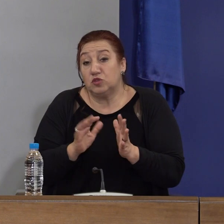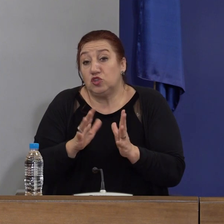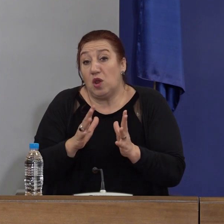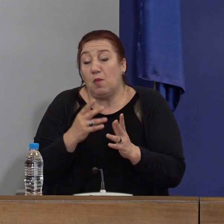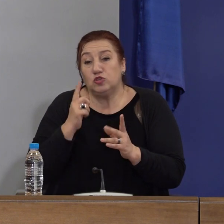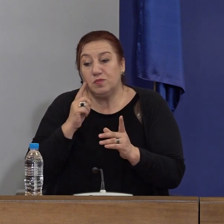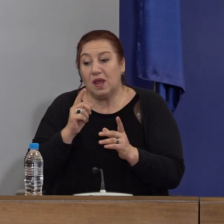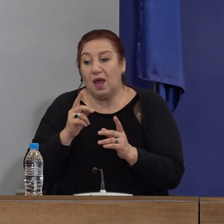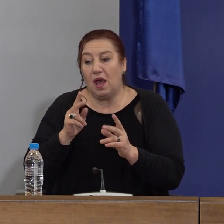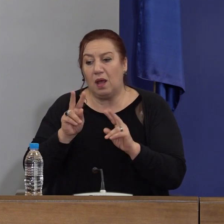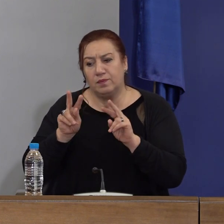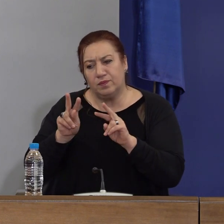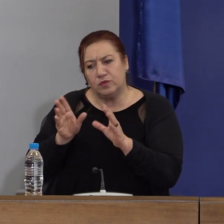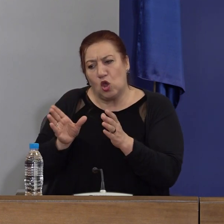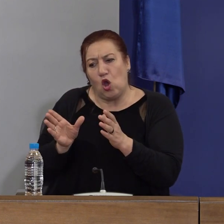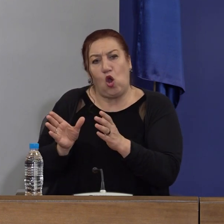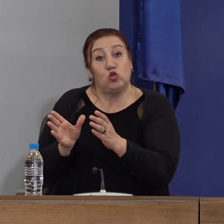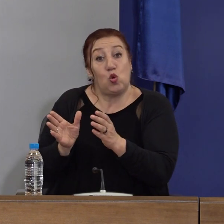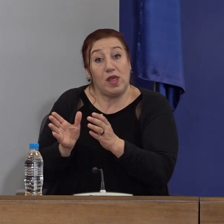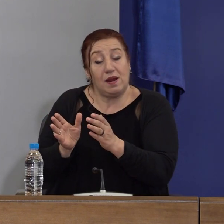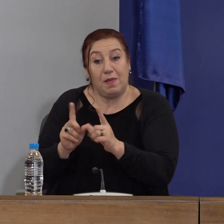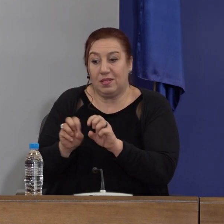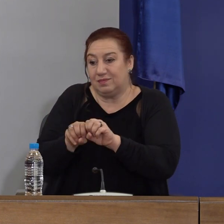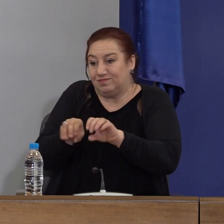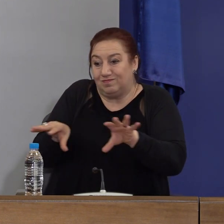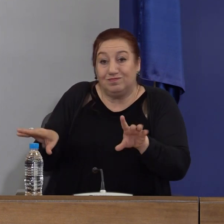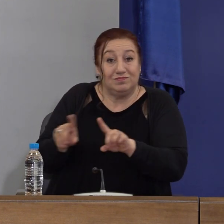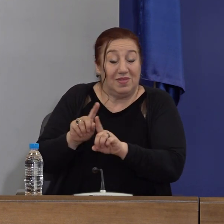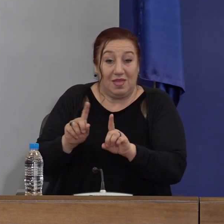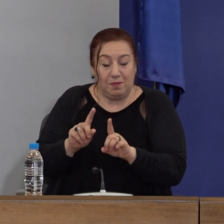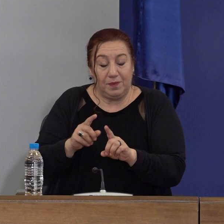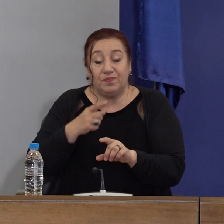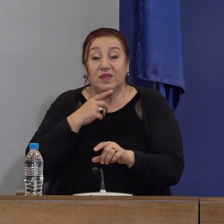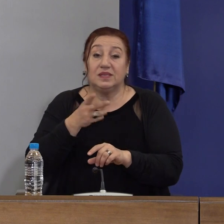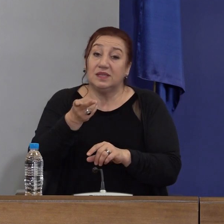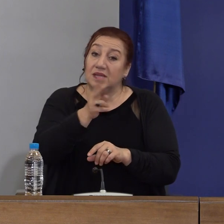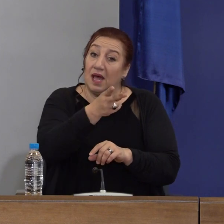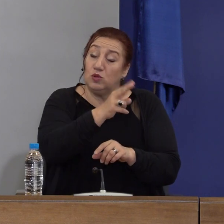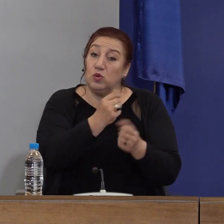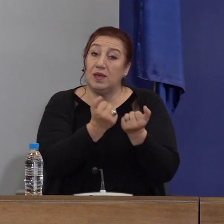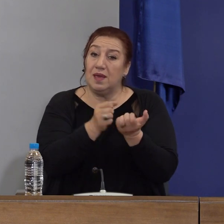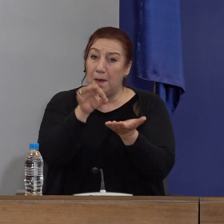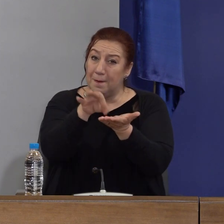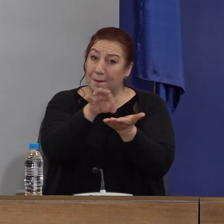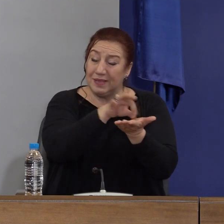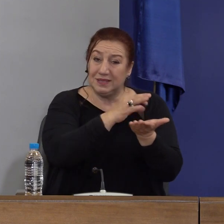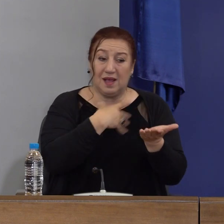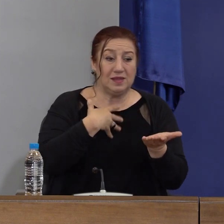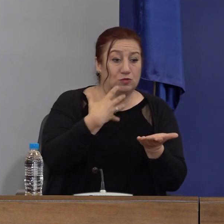се контролира. Сега, за другите места, където се установиха тези